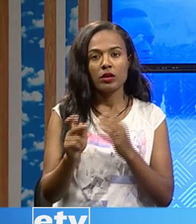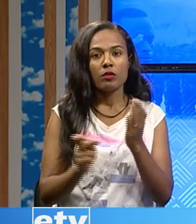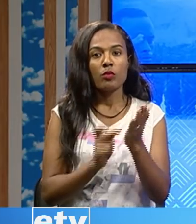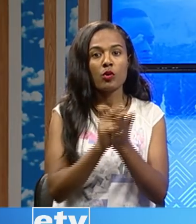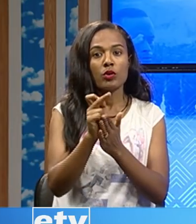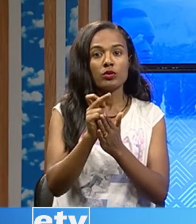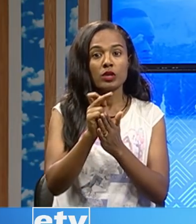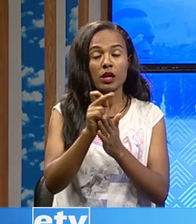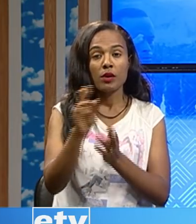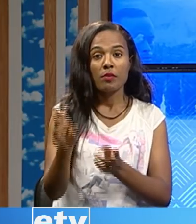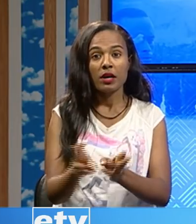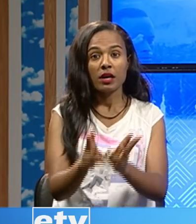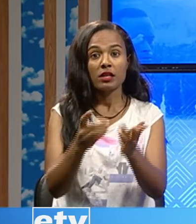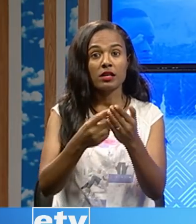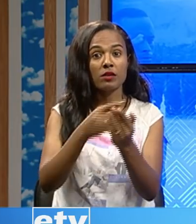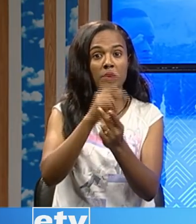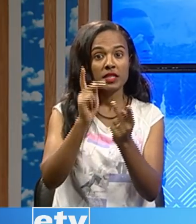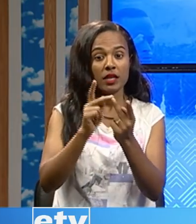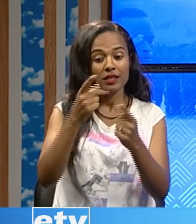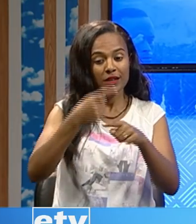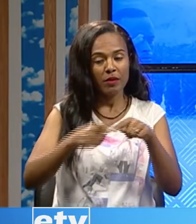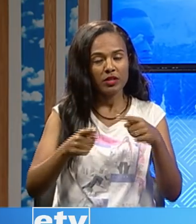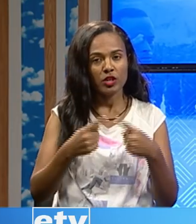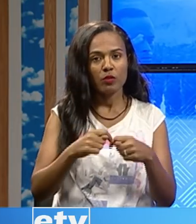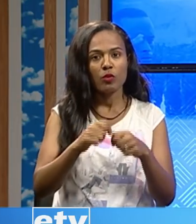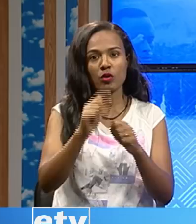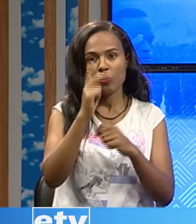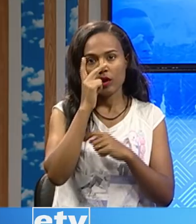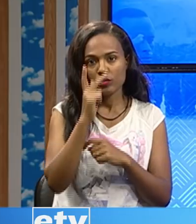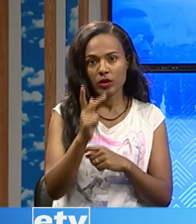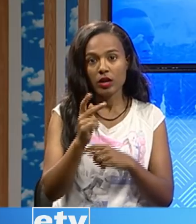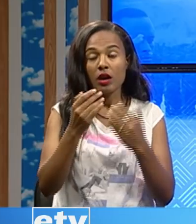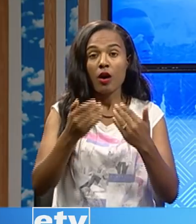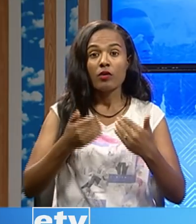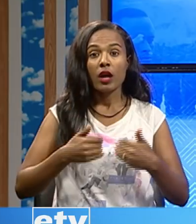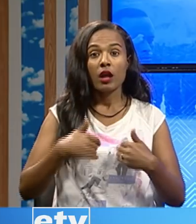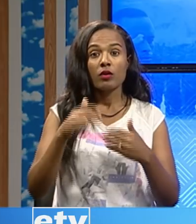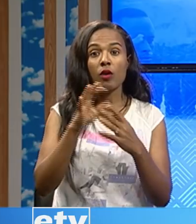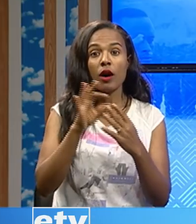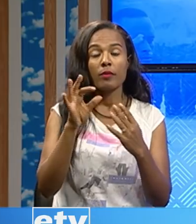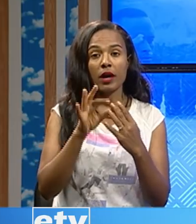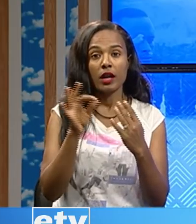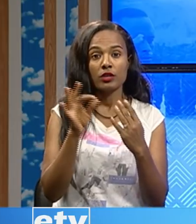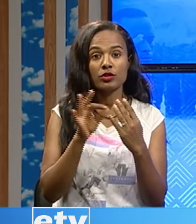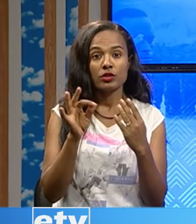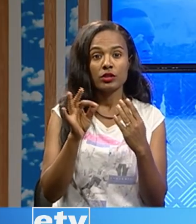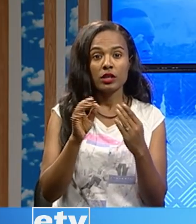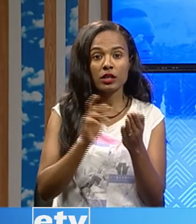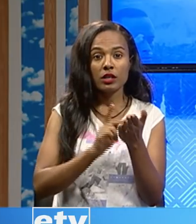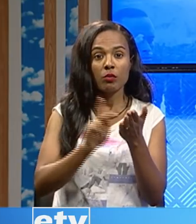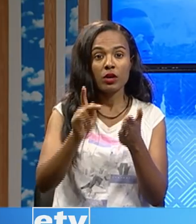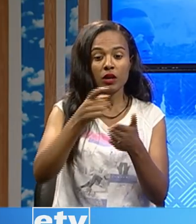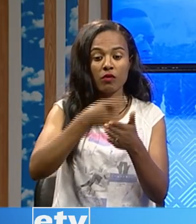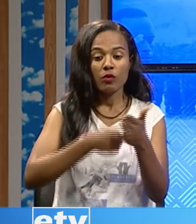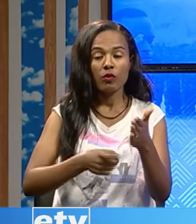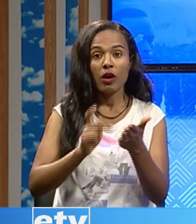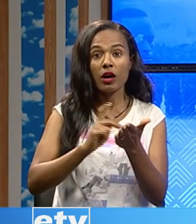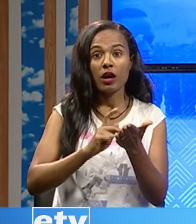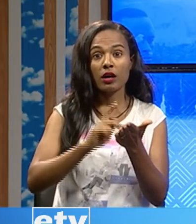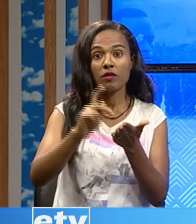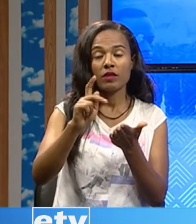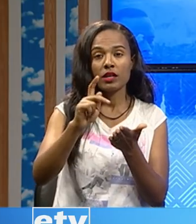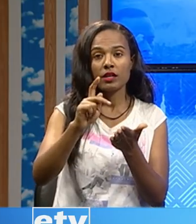በዲሞክራሲያዊ መንገድ ያማሳካት እንደማይቻል ሞክሮ አይቶታል። አሁን ያለው አማራጭ ሚከፈለውን ዋጋ ከፍለን